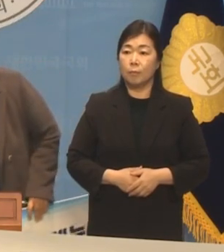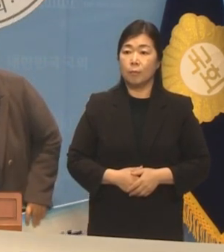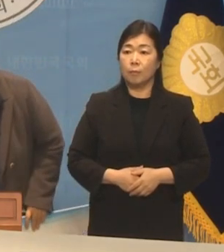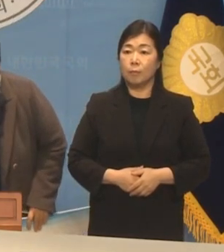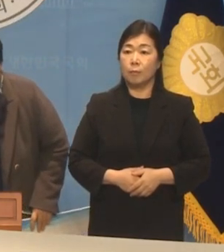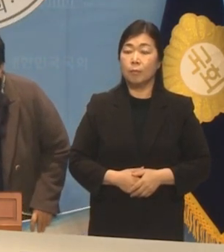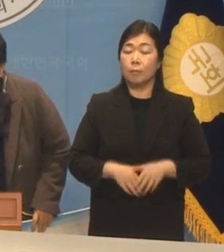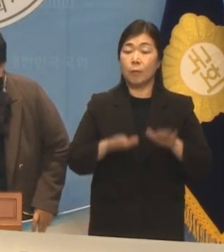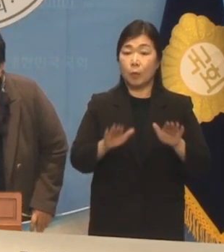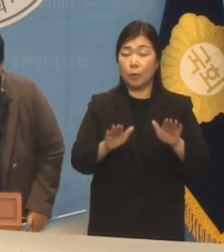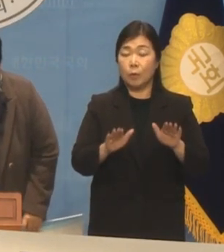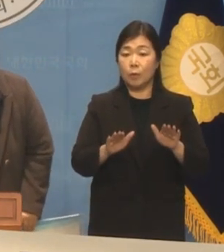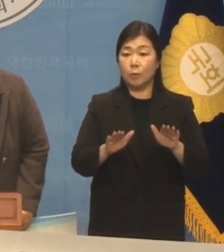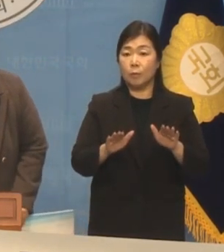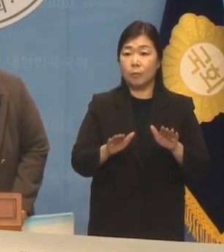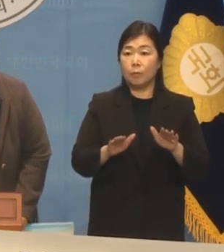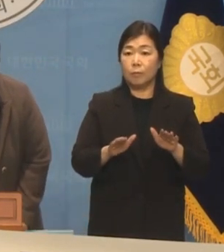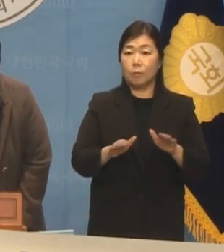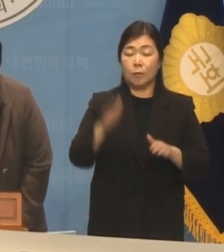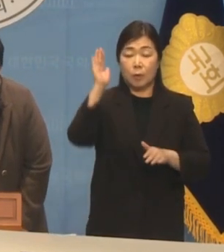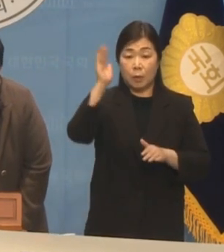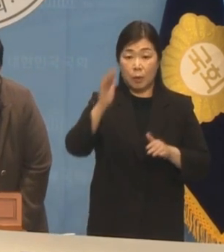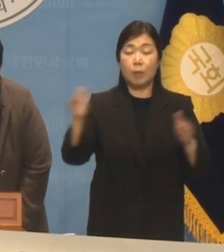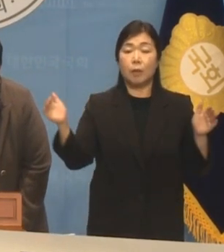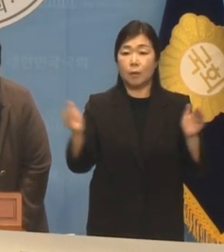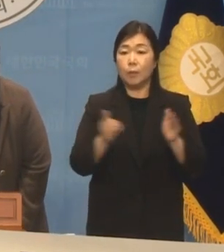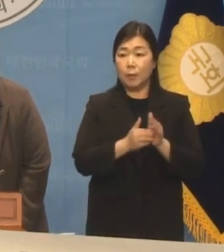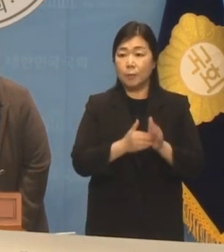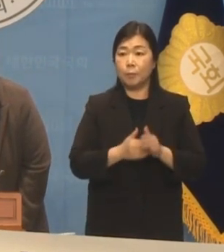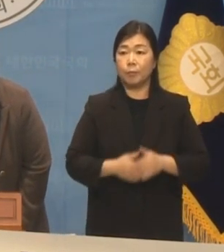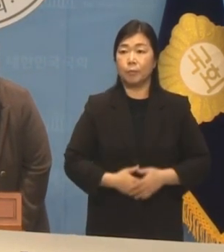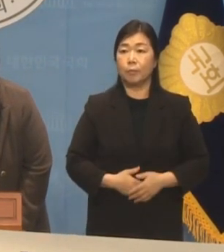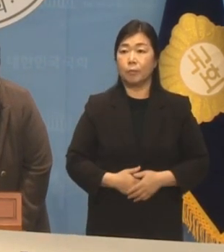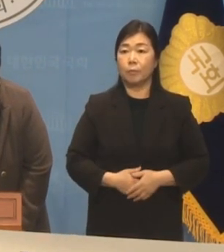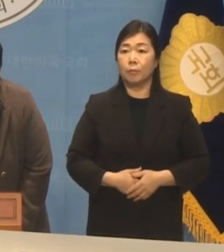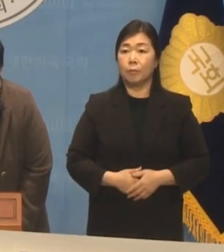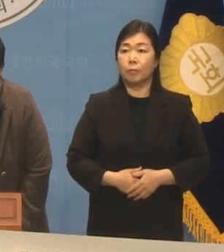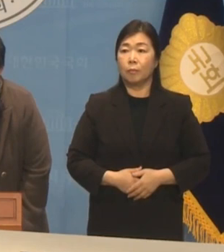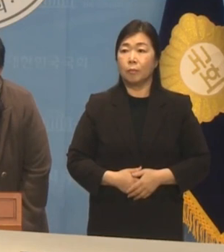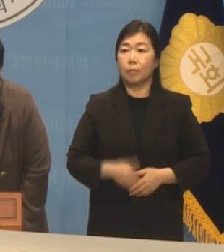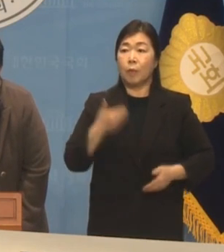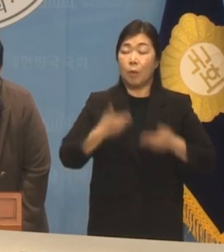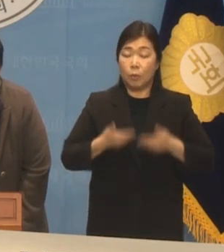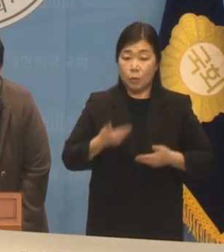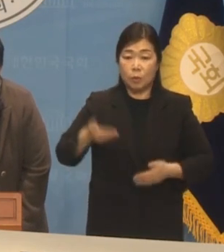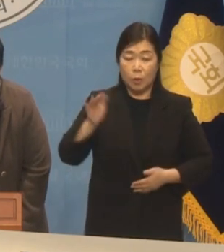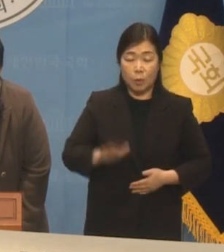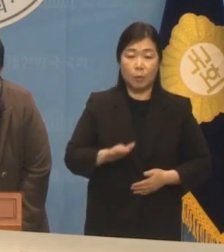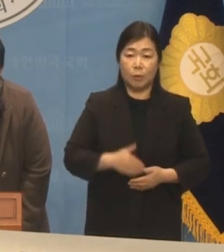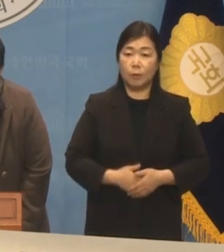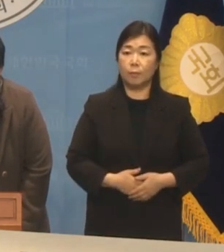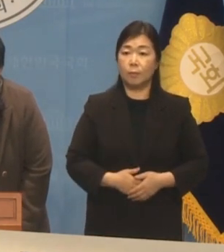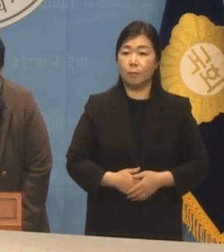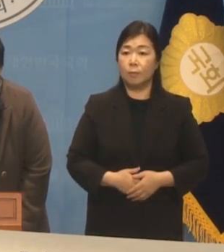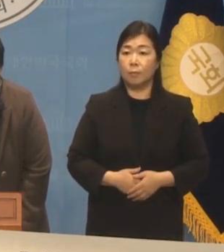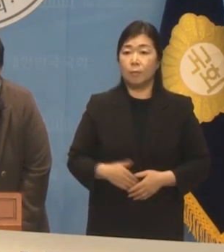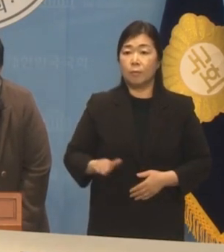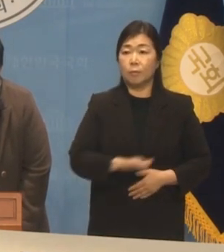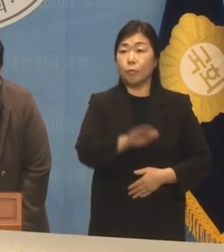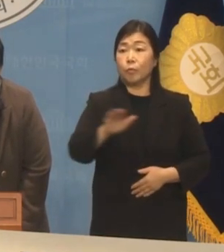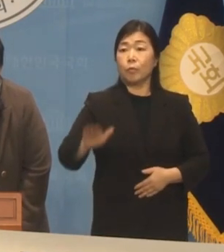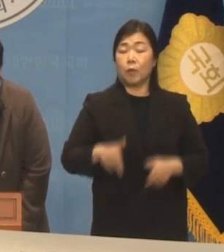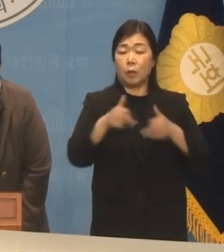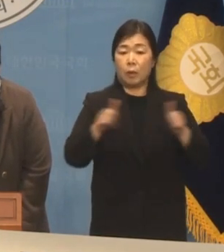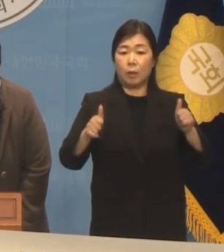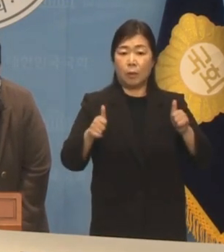네 이것으로 기자 회견을 마치겠습니다 어 바쁘신 가운데에서도 저희 그